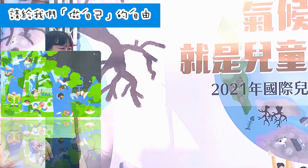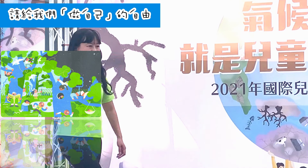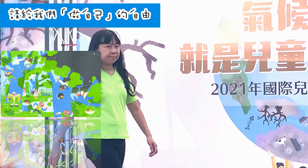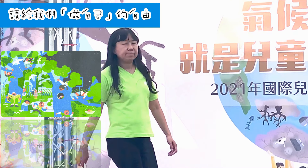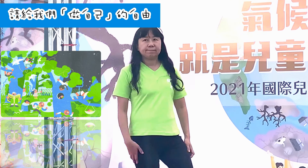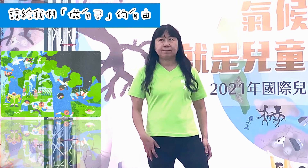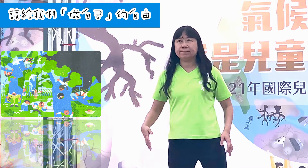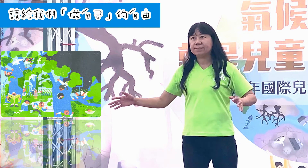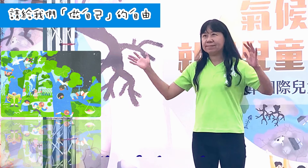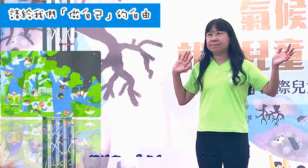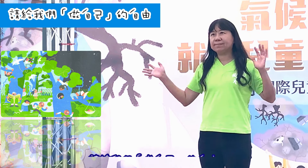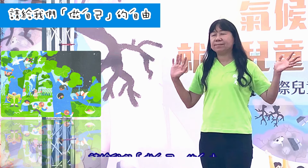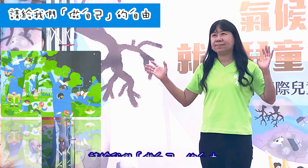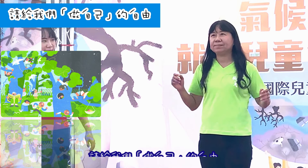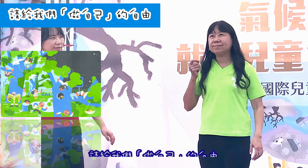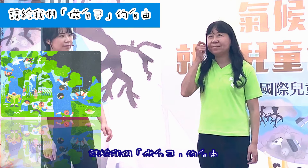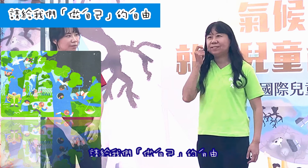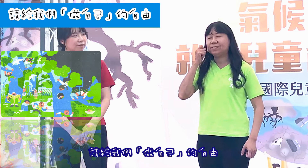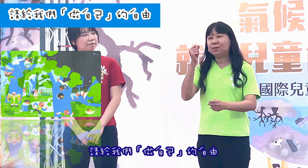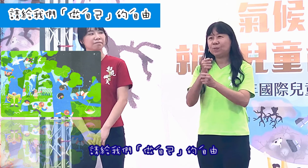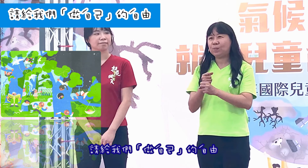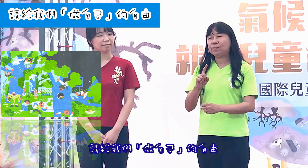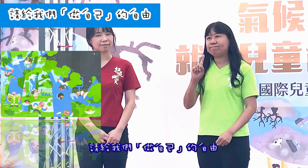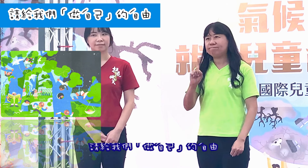请给我们做自己的自由。